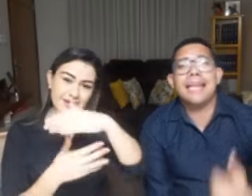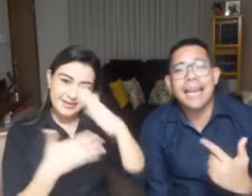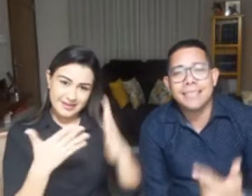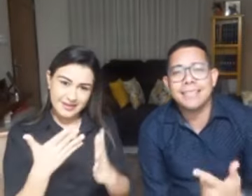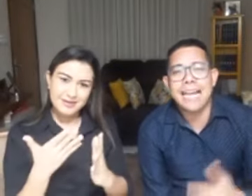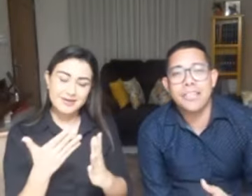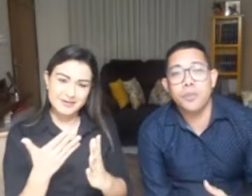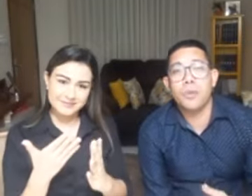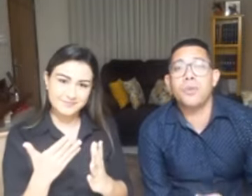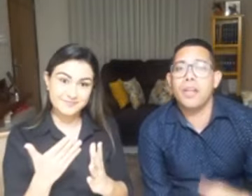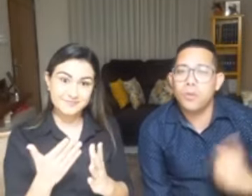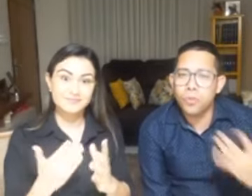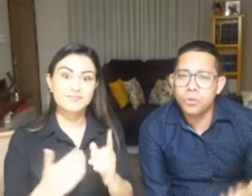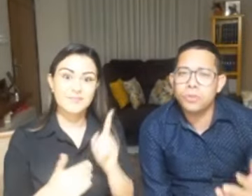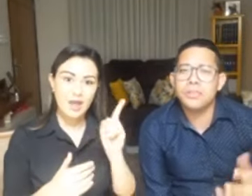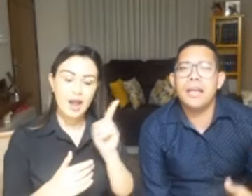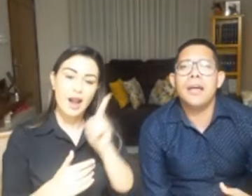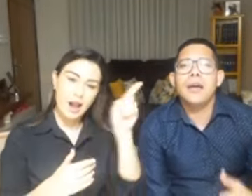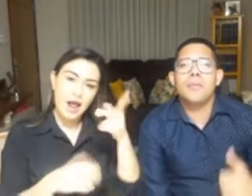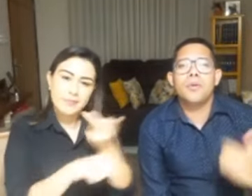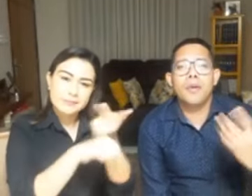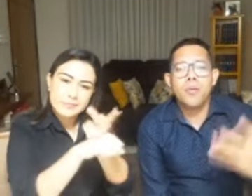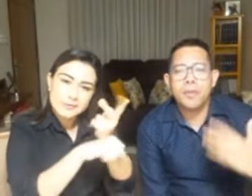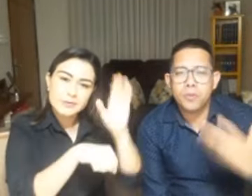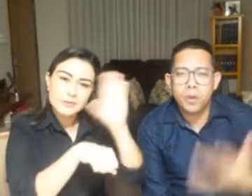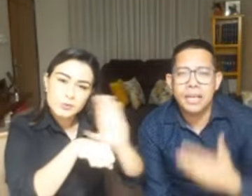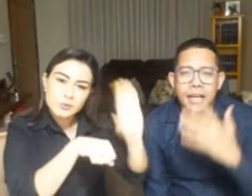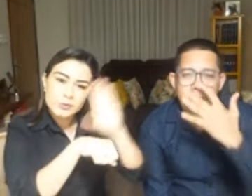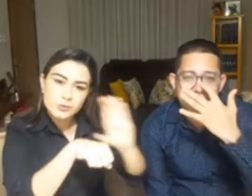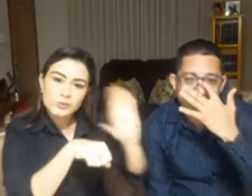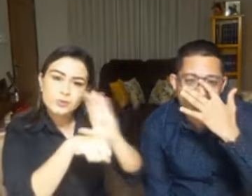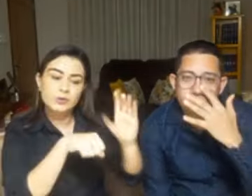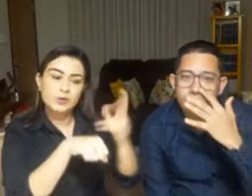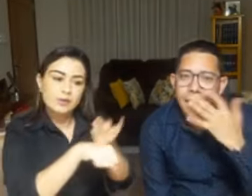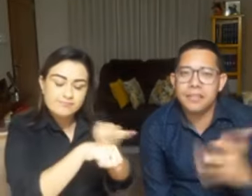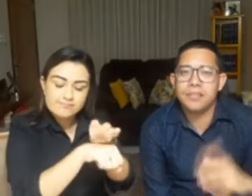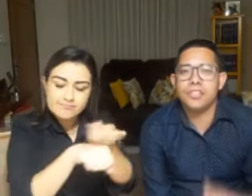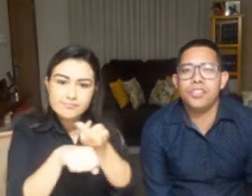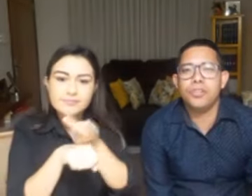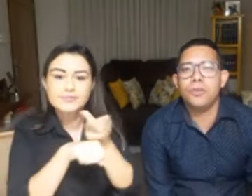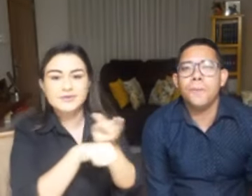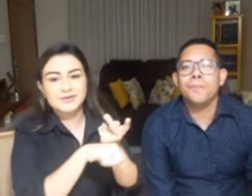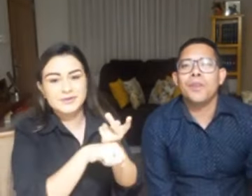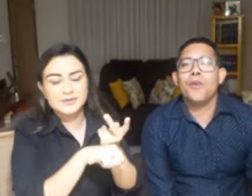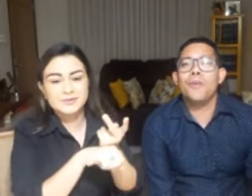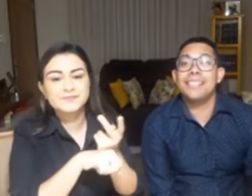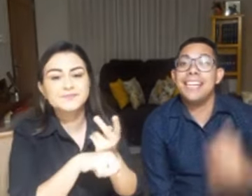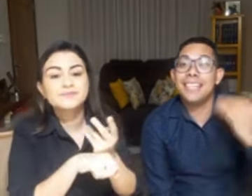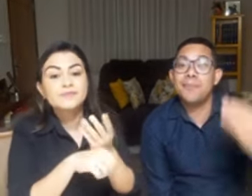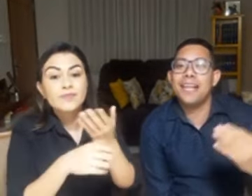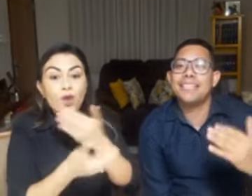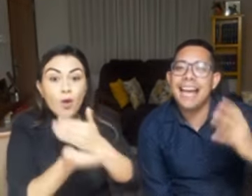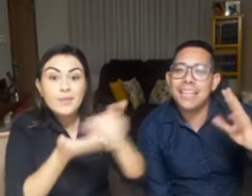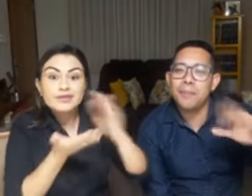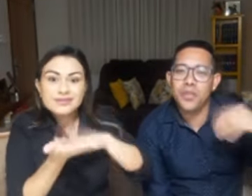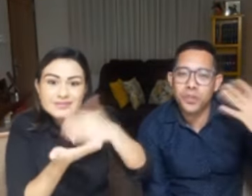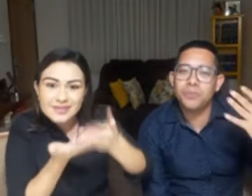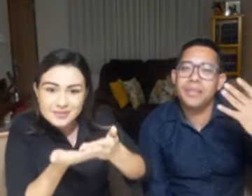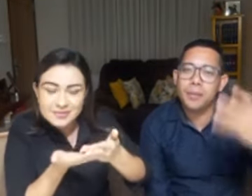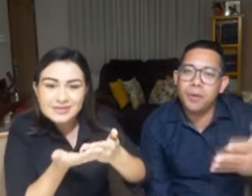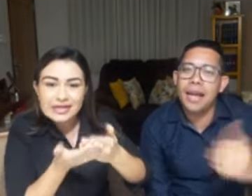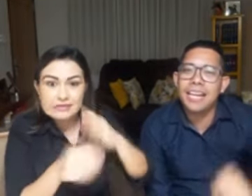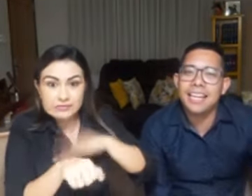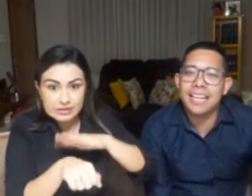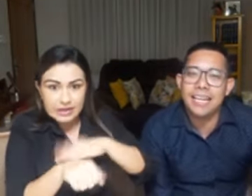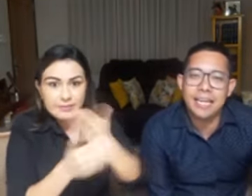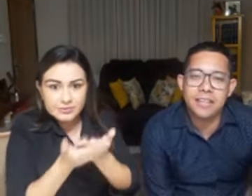aí lá na cidade eu procurei cursos, né? Procurei o pessoal da igreja para me ajudar nesse sentido. Comecei a interpretar depois de um